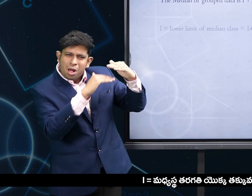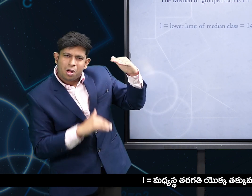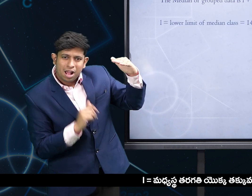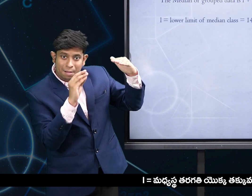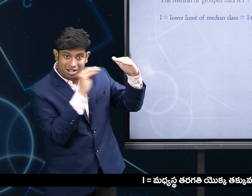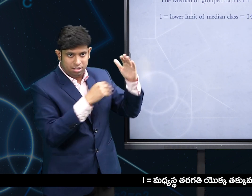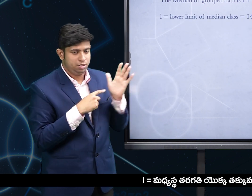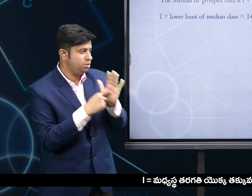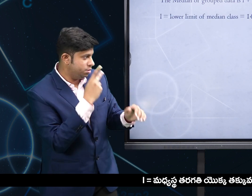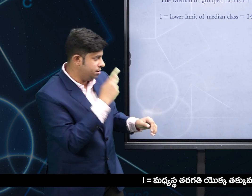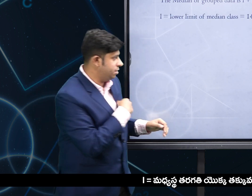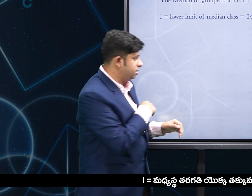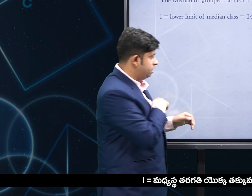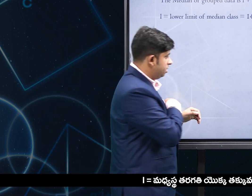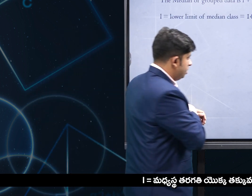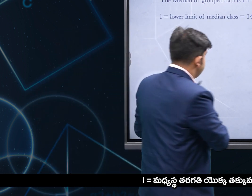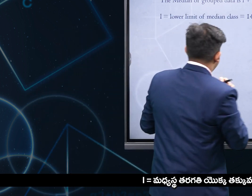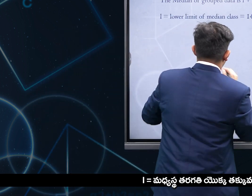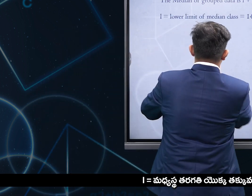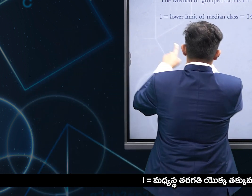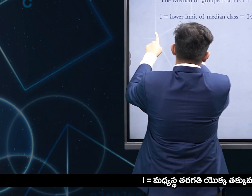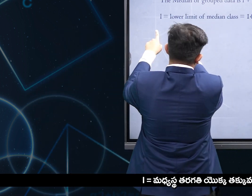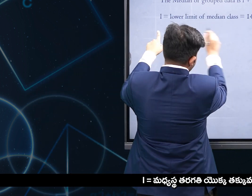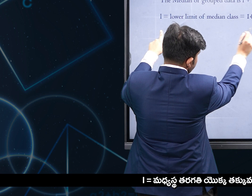టు మధ్యస్థ తరగతి యొక్క తక్కువ పరిమితి ఈజ్ ఈక్వల్ టు